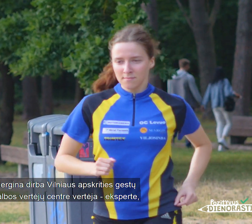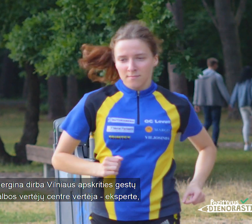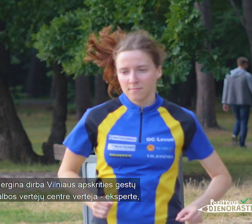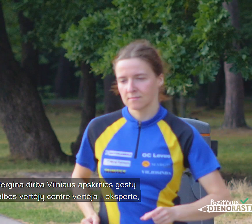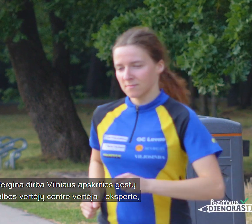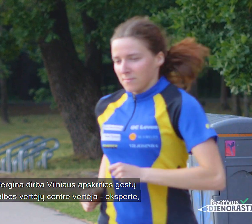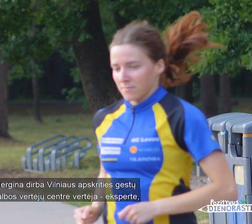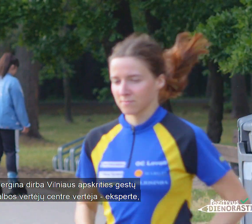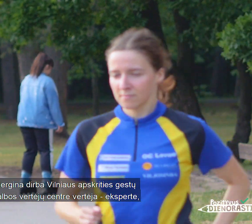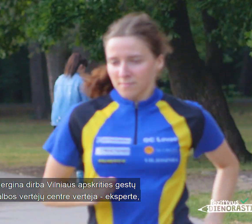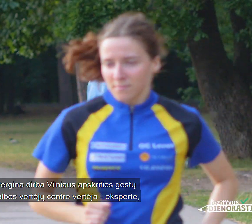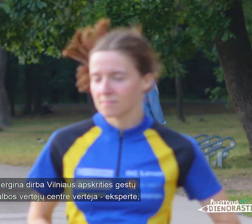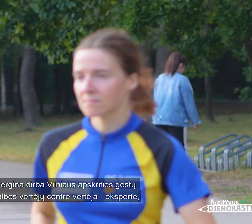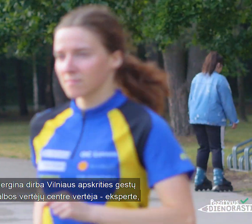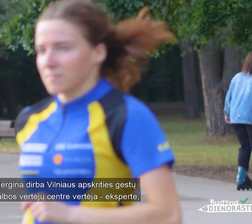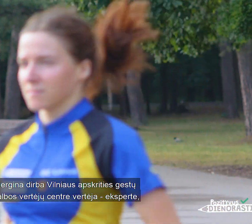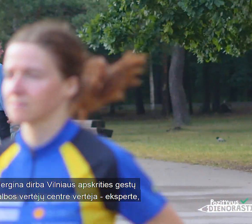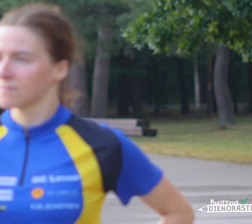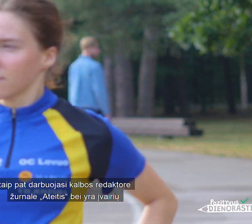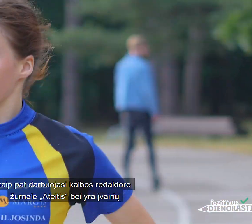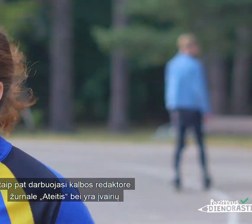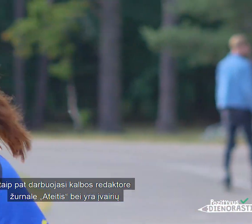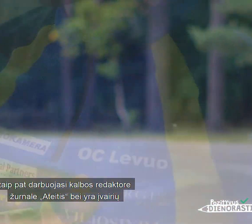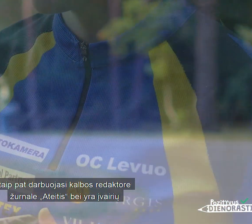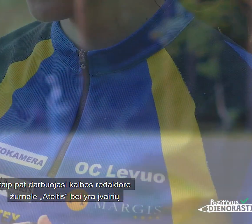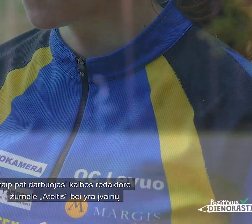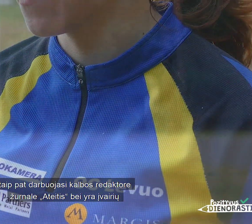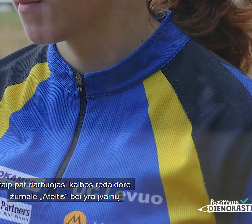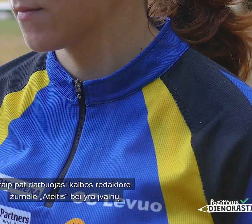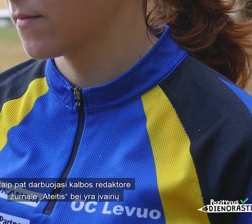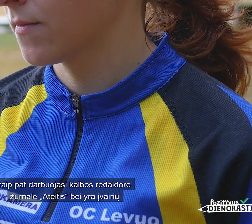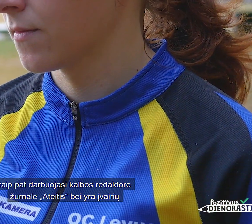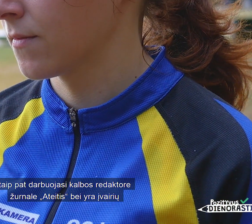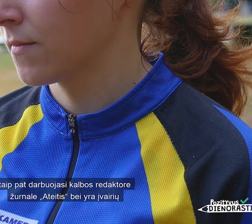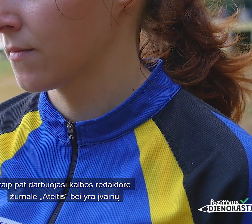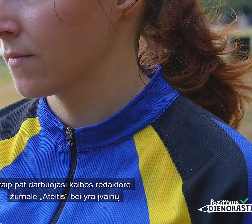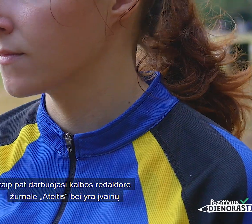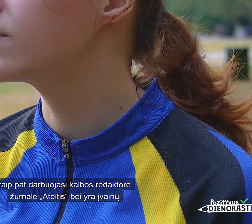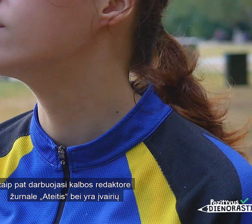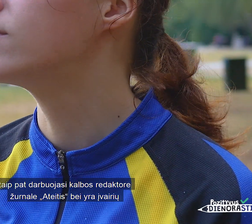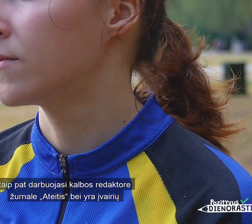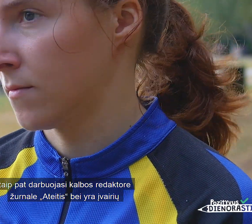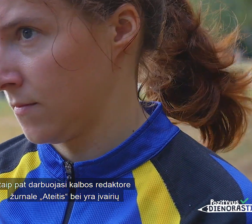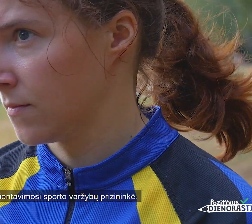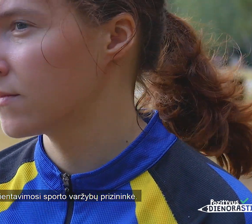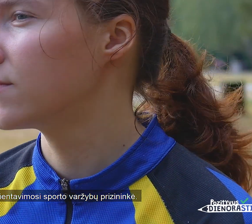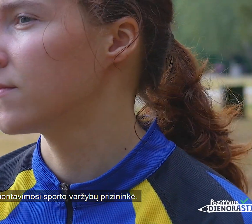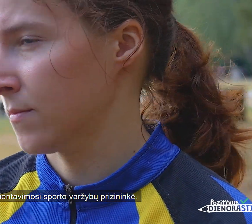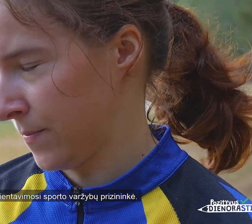dirba gestų vertėjų centre Vertėja ekspertė, taip pat darbuojasi kalbos redaktorė įvairiuose leidiniuose bei yra įvairių orientacinių